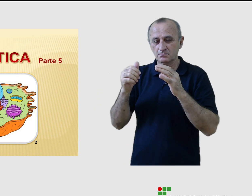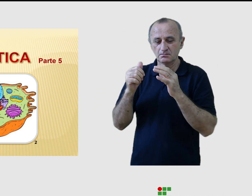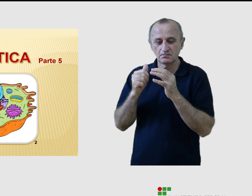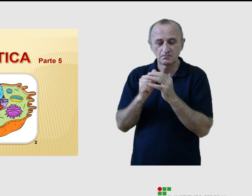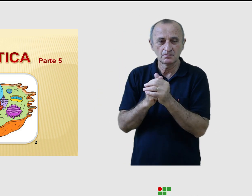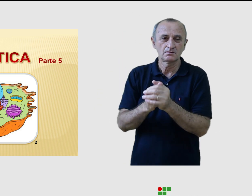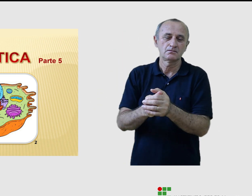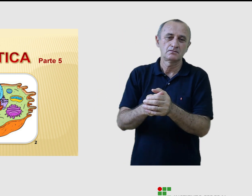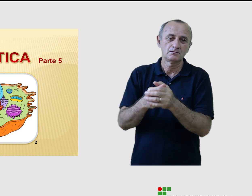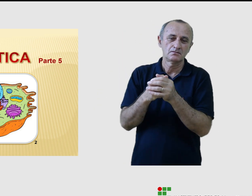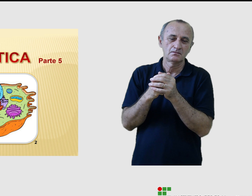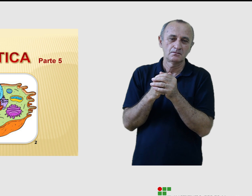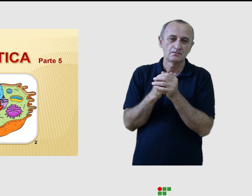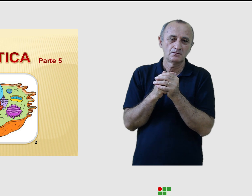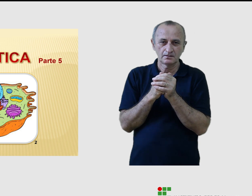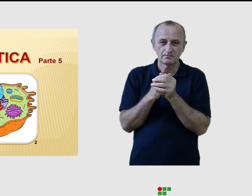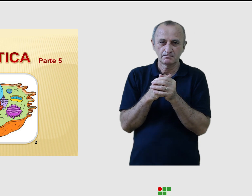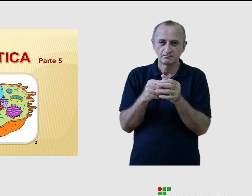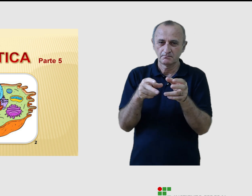conhecimento.